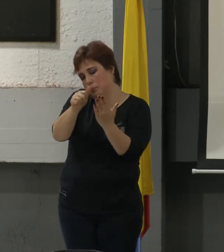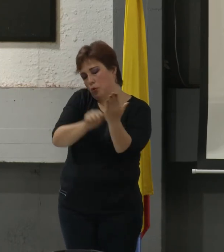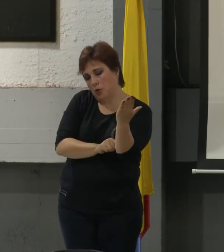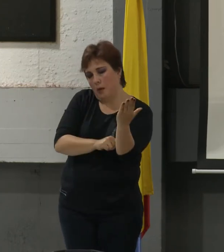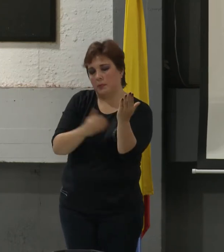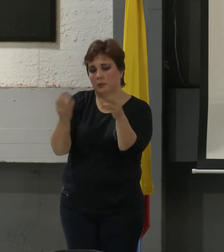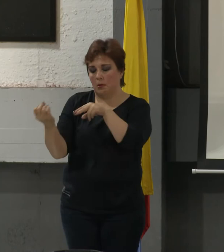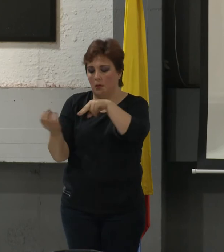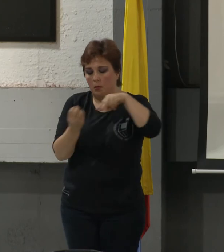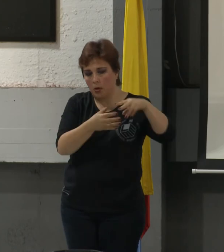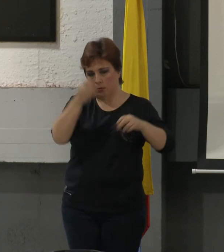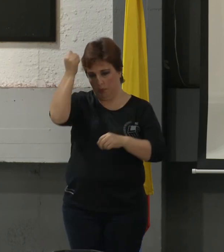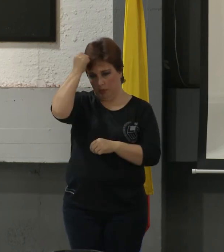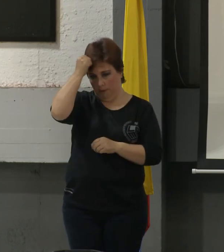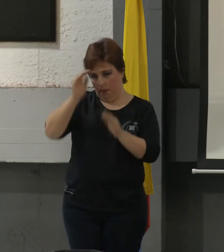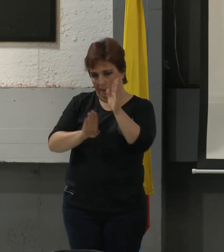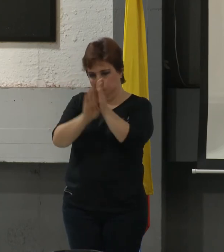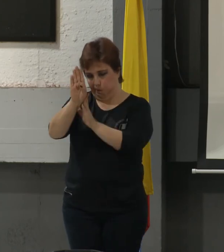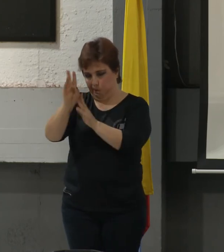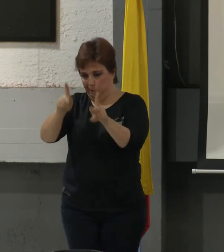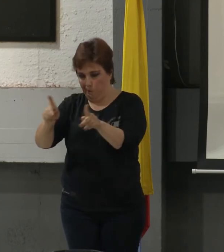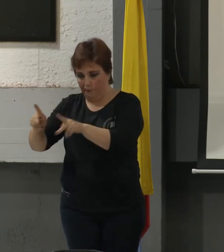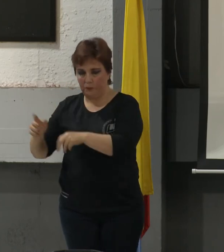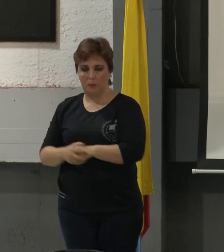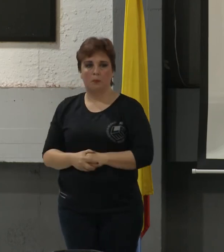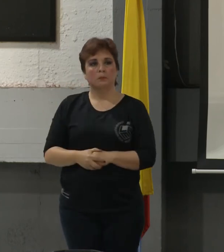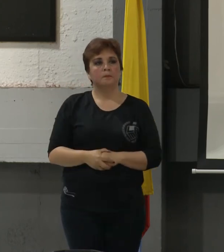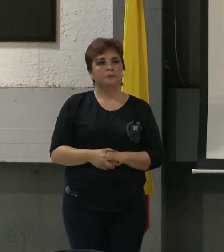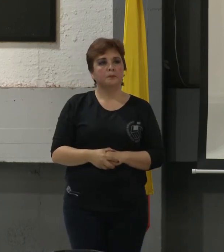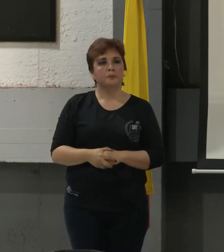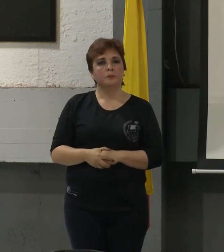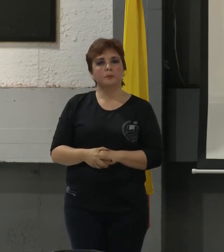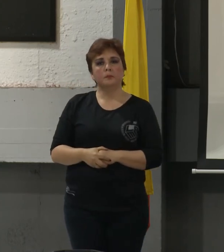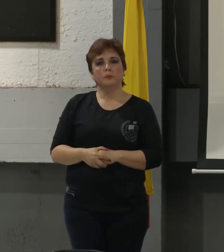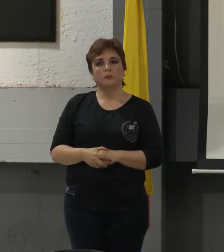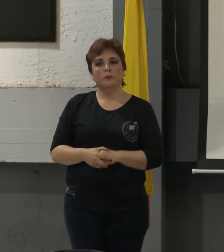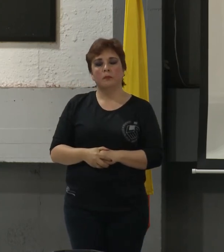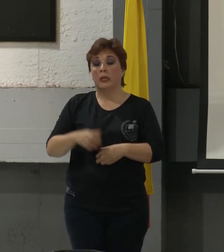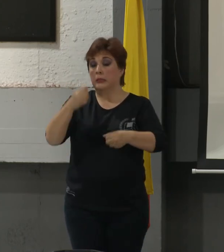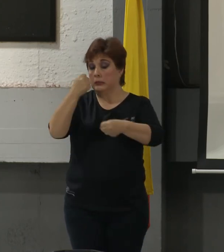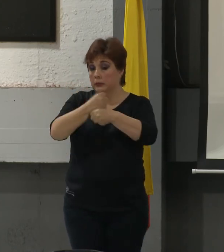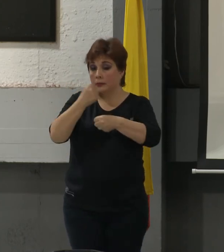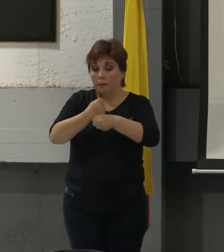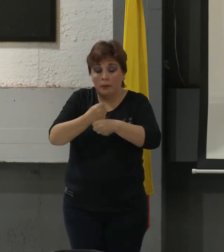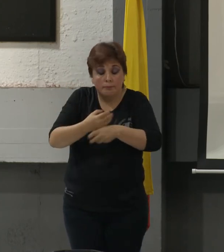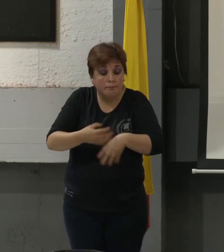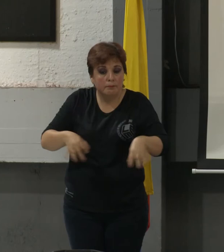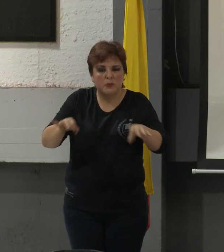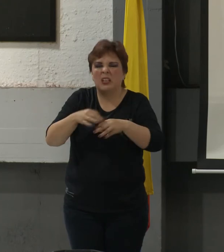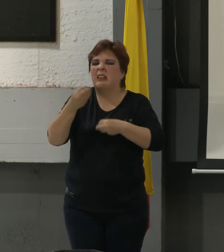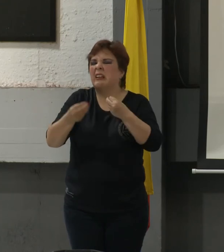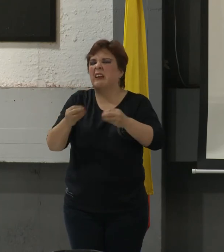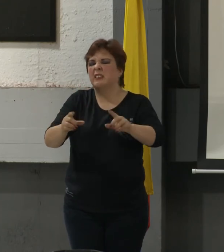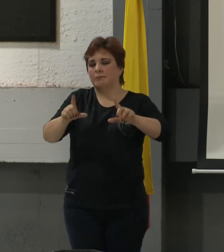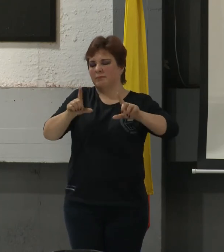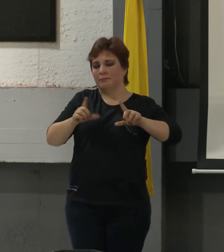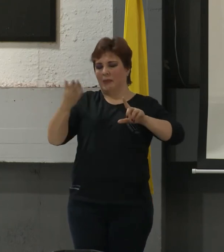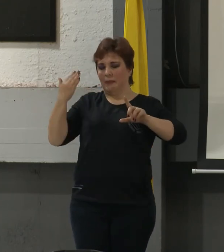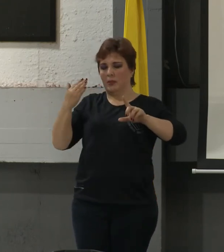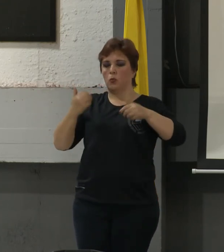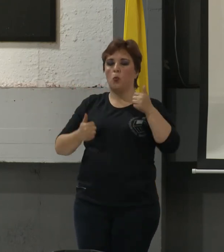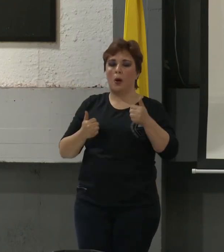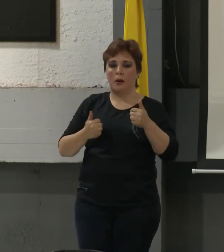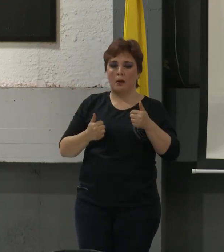desarrollo humano entre otros dentro de los campos de acción más representativos que desempeñan los egresados se destacan